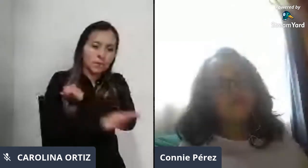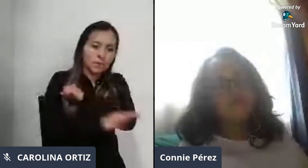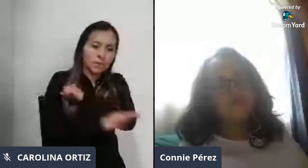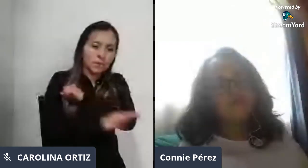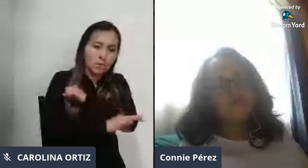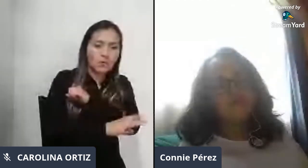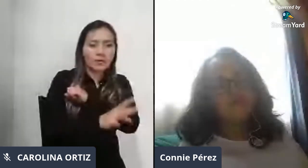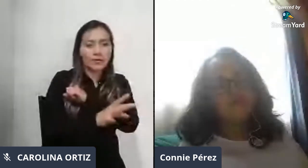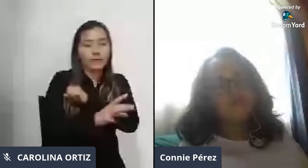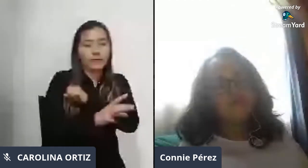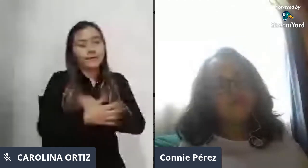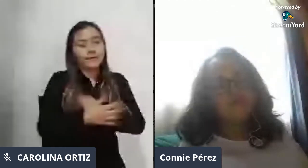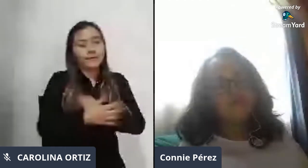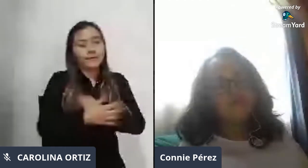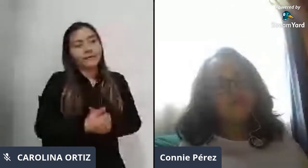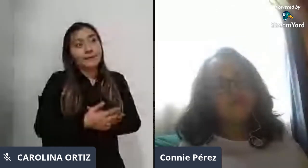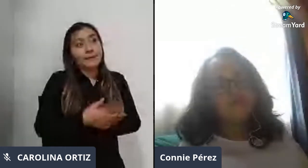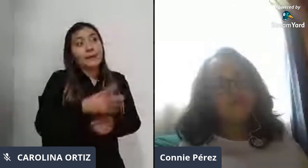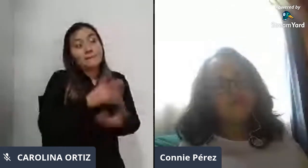discapacidad es una persona